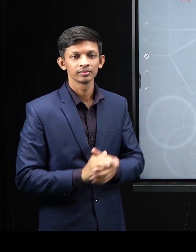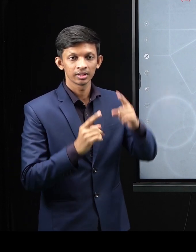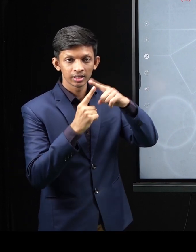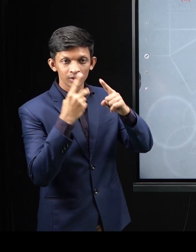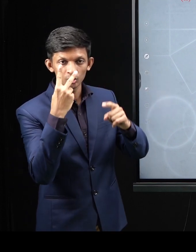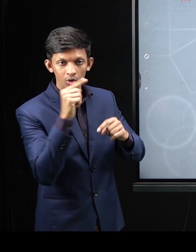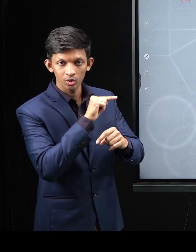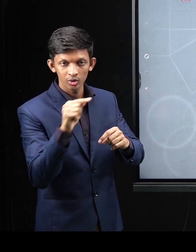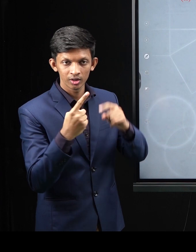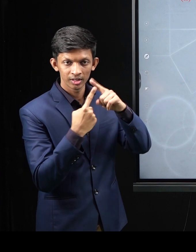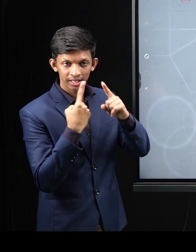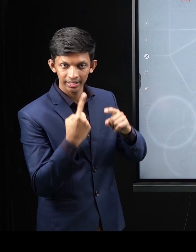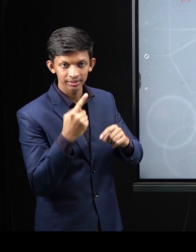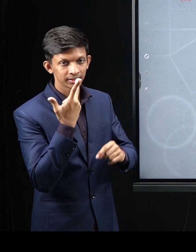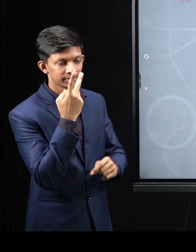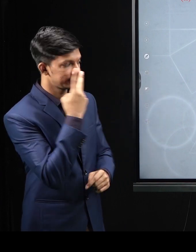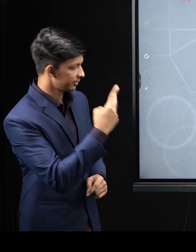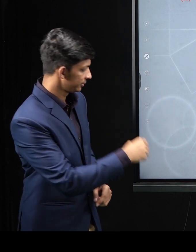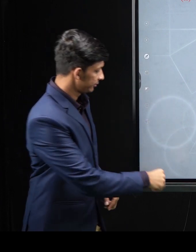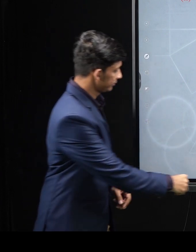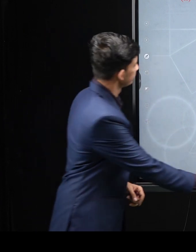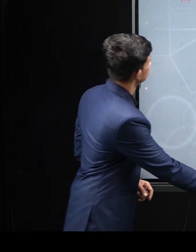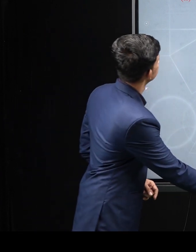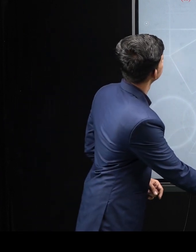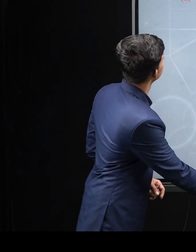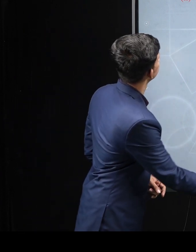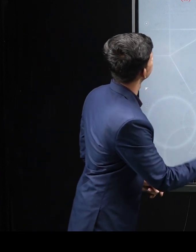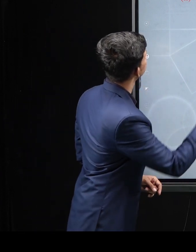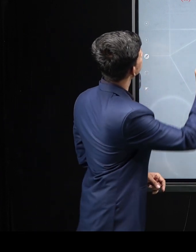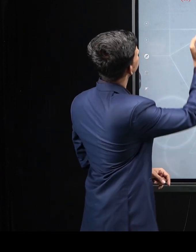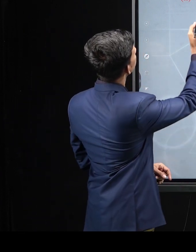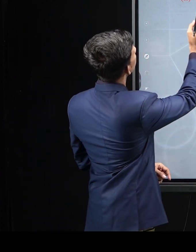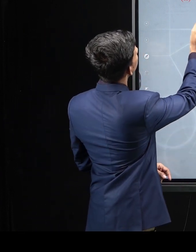T2 by T1 ఈజ్ ఈక్వల్ టు 1 by 1 by 2 ఈజ్ ఈక్వల్ టు 2.